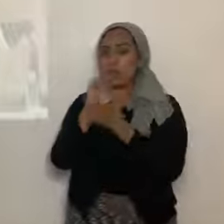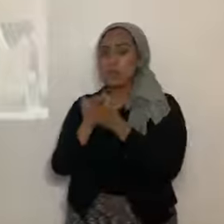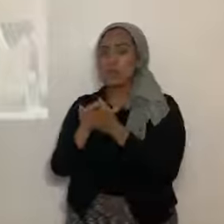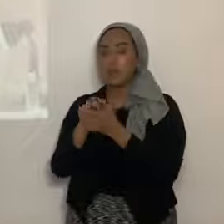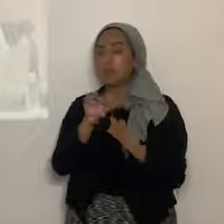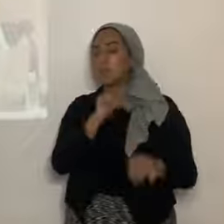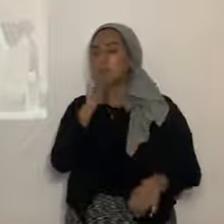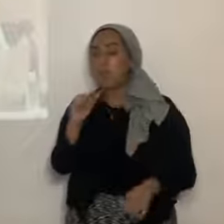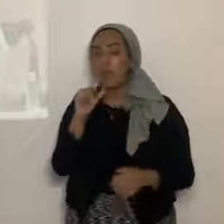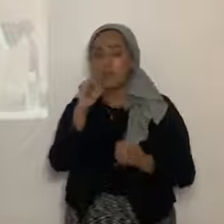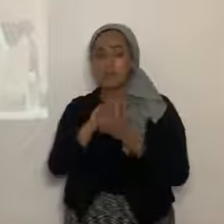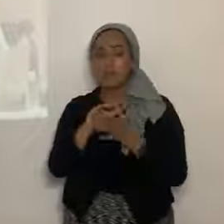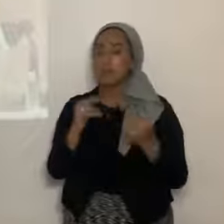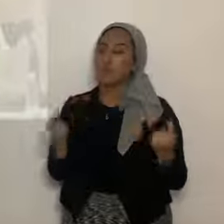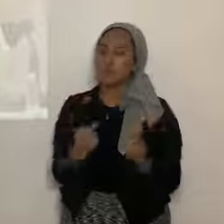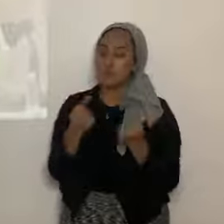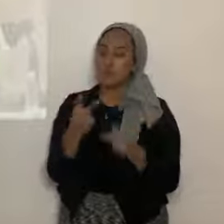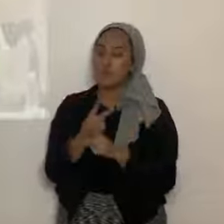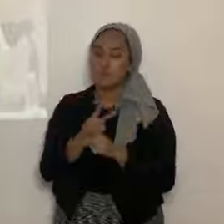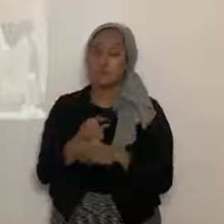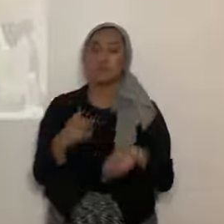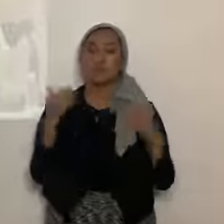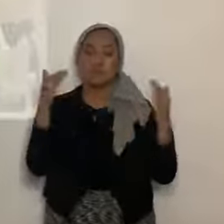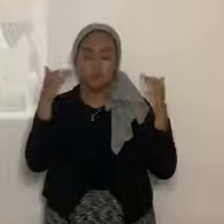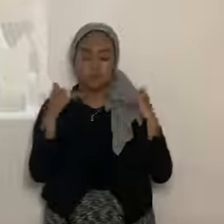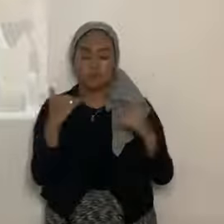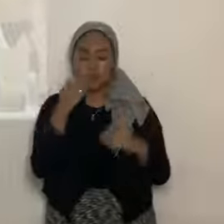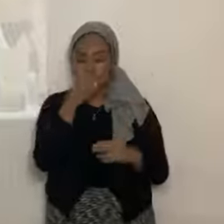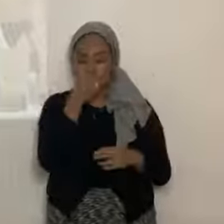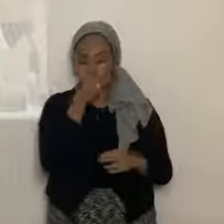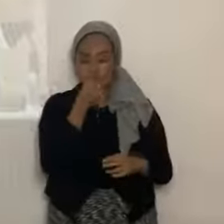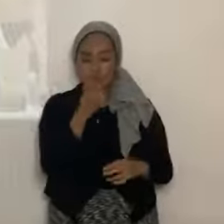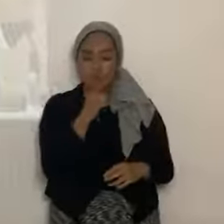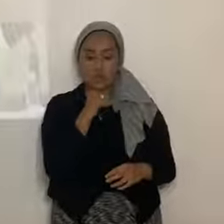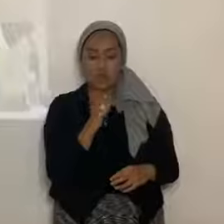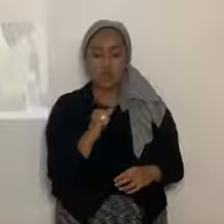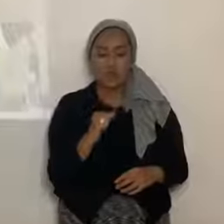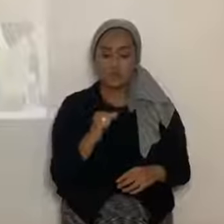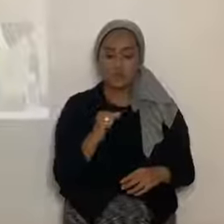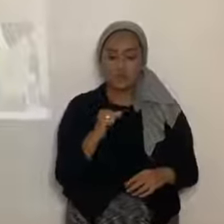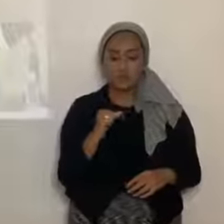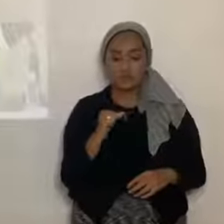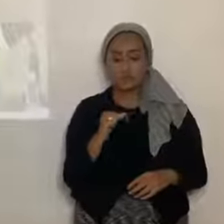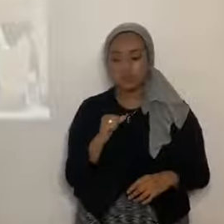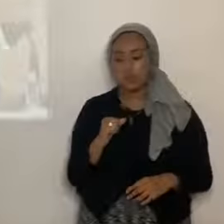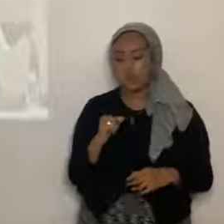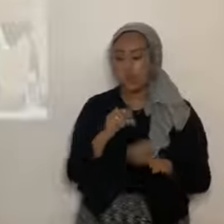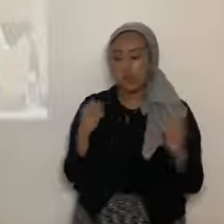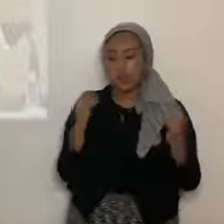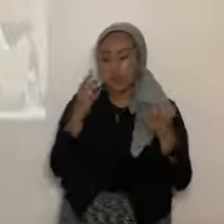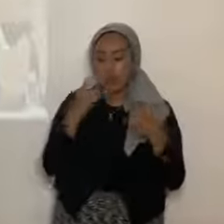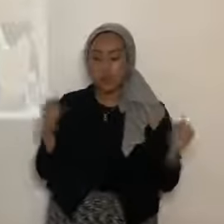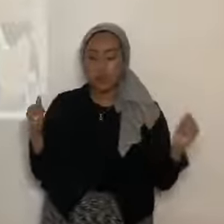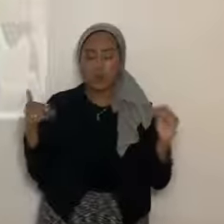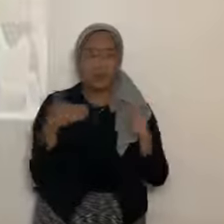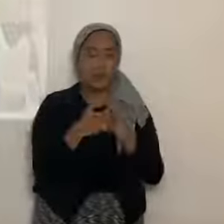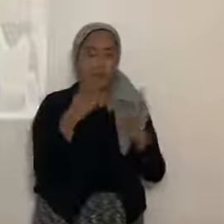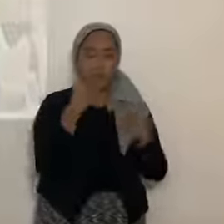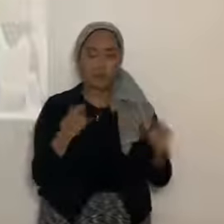horrible. Siguiente punto por el cual no hay sanidad, o sea, se obstaculiza la sanidad, no hacer